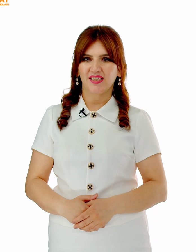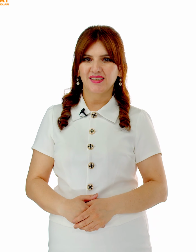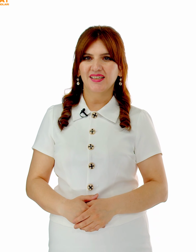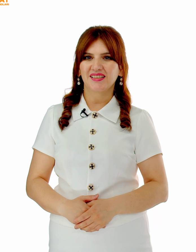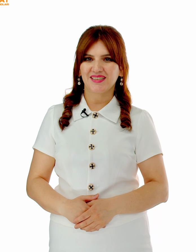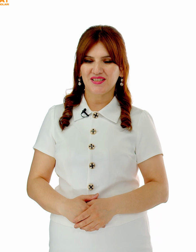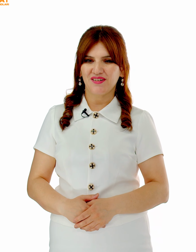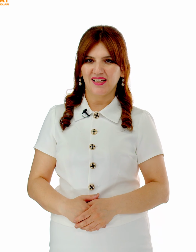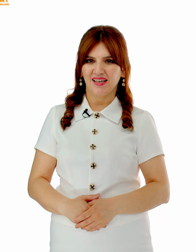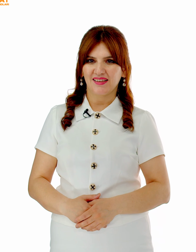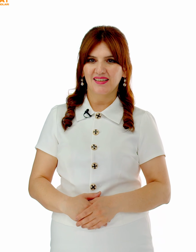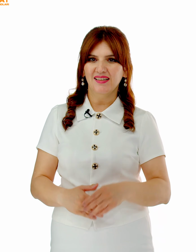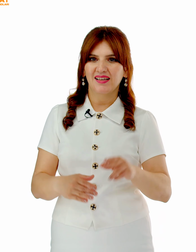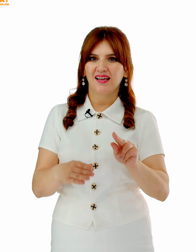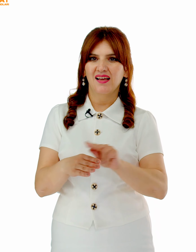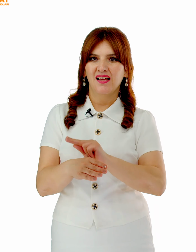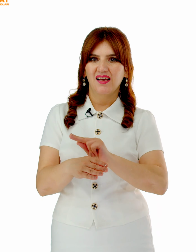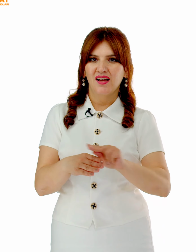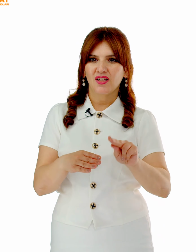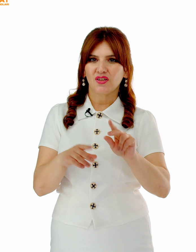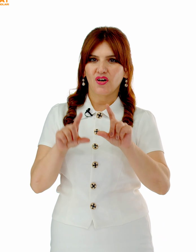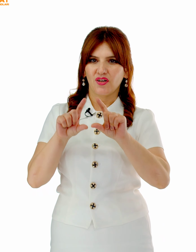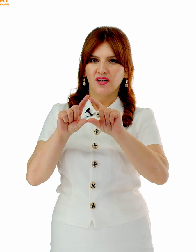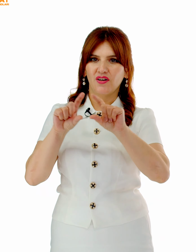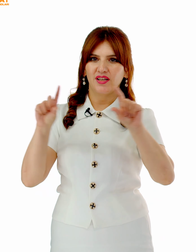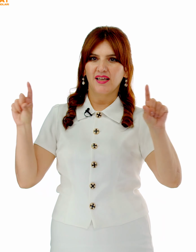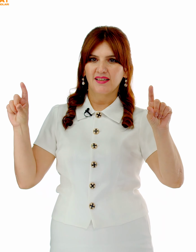Dorixonaning ikkinchi varianti dorixona.